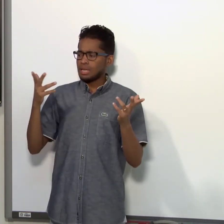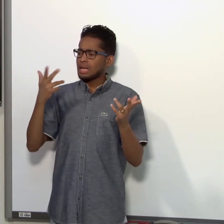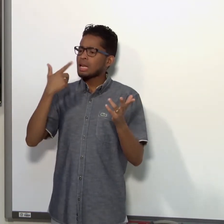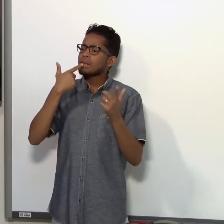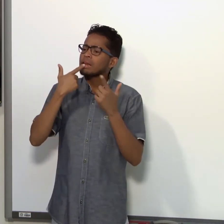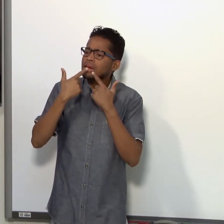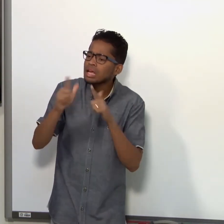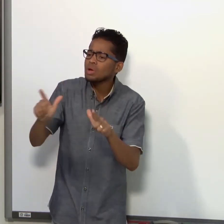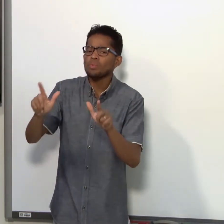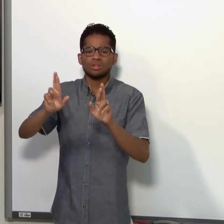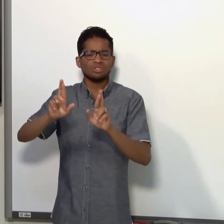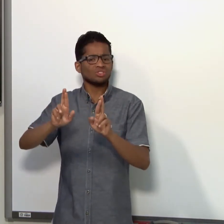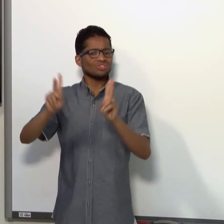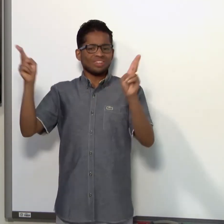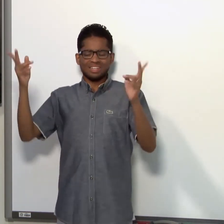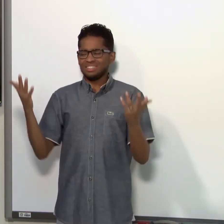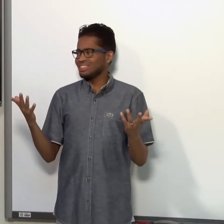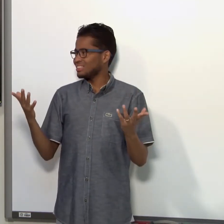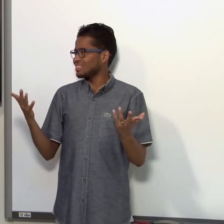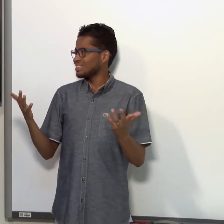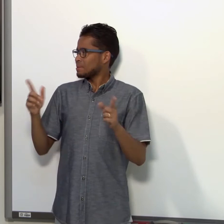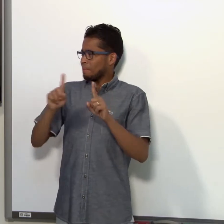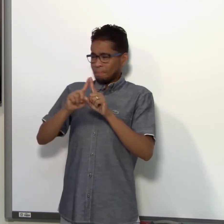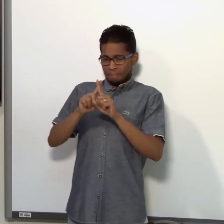Nessa teoria, o surdo é diferente.